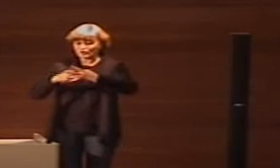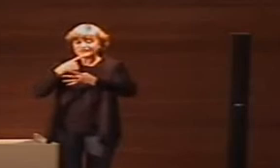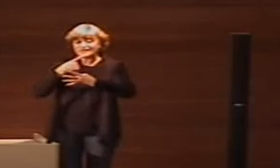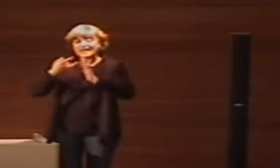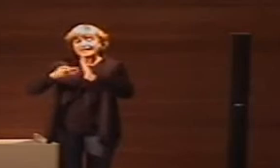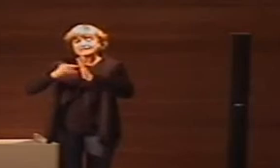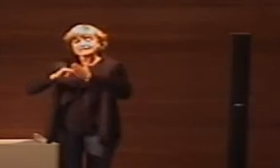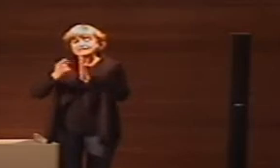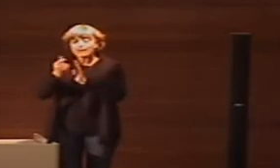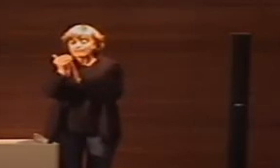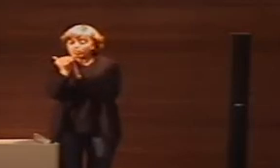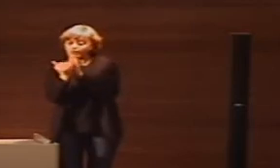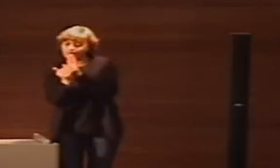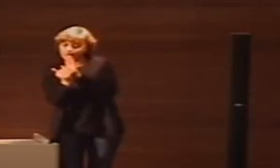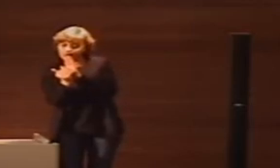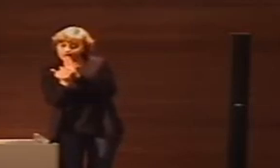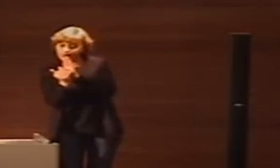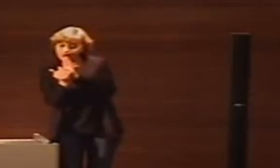miembros